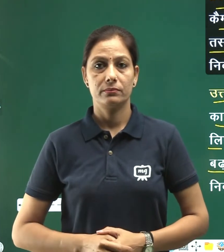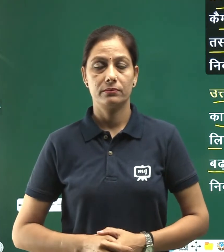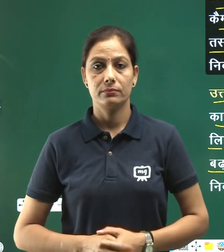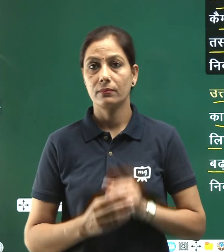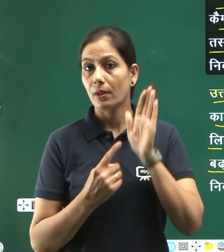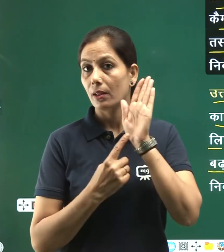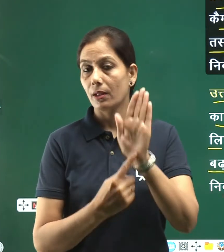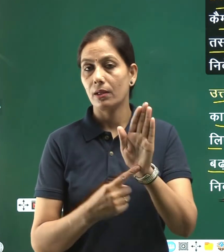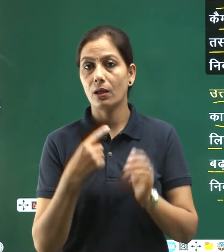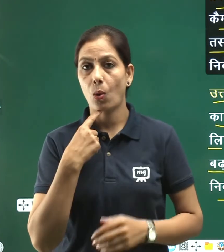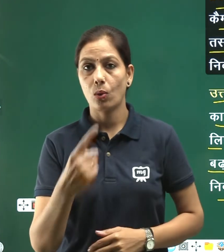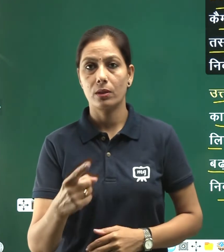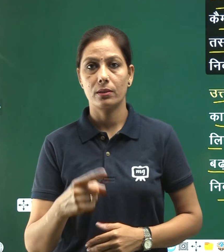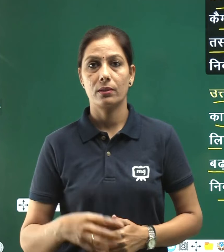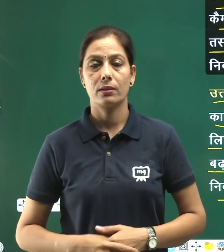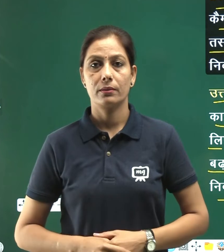दिखाने का निर्देश देते हैं